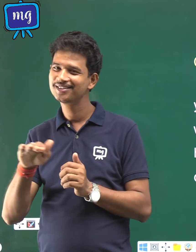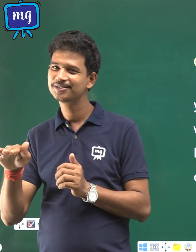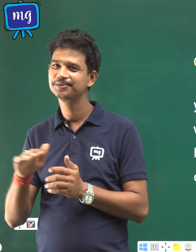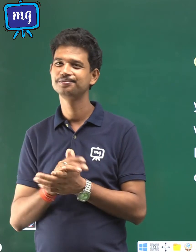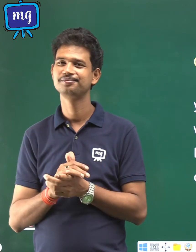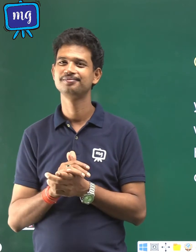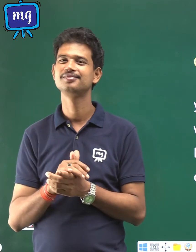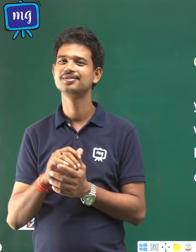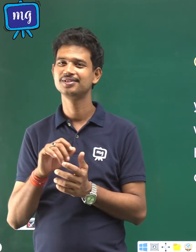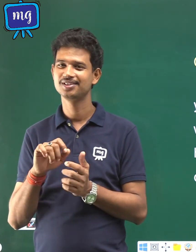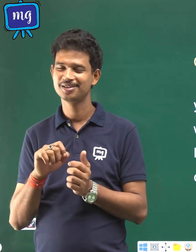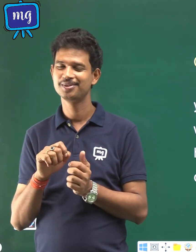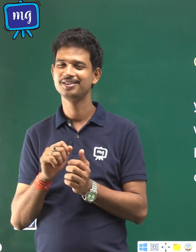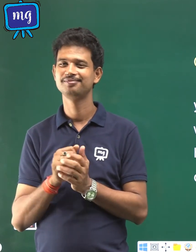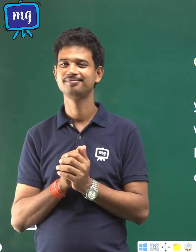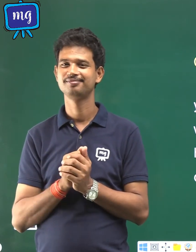हमें